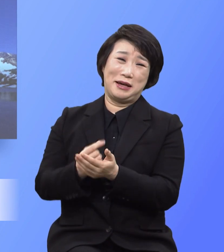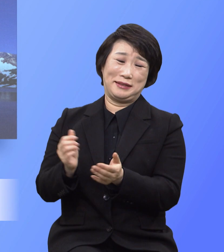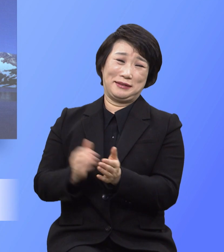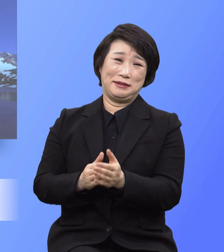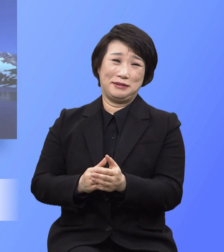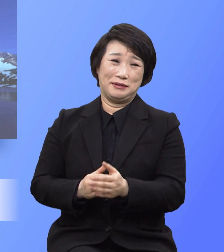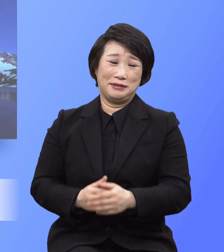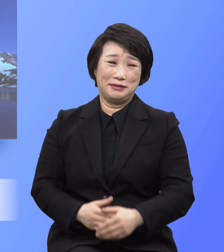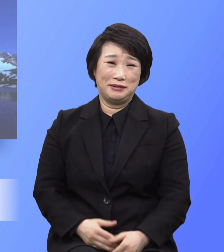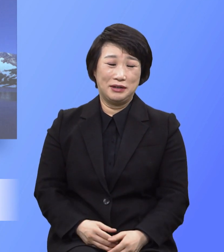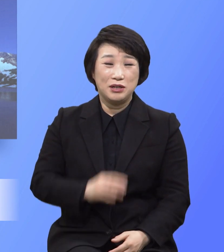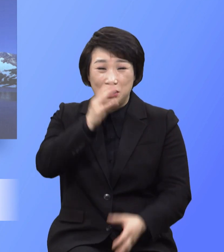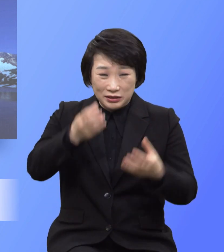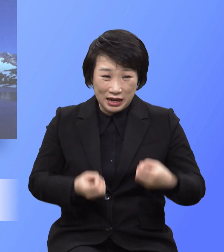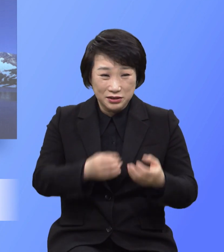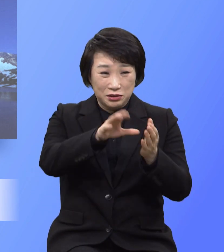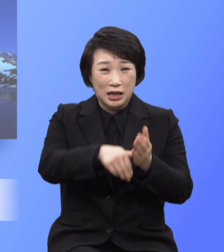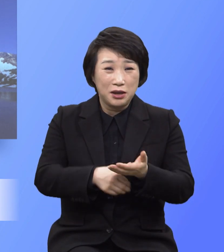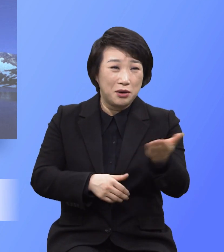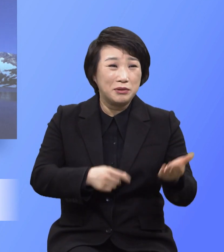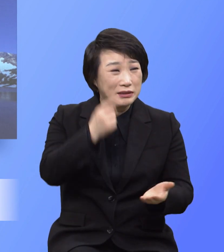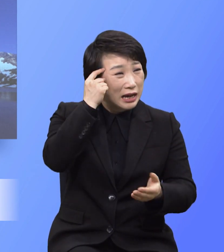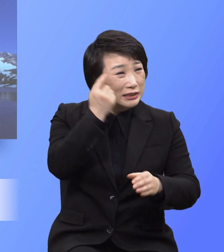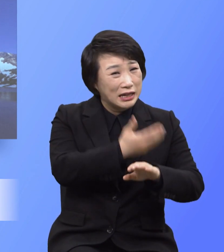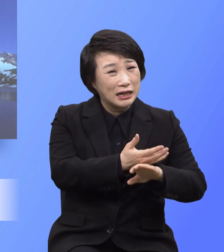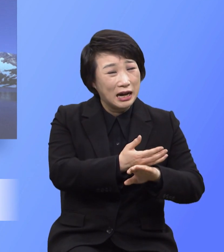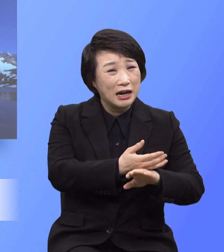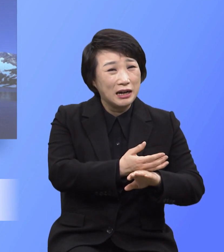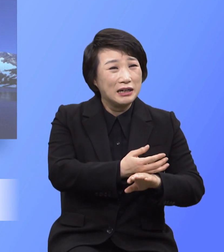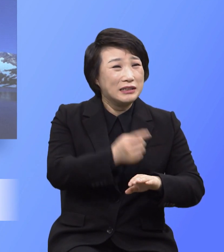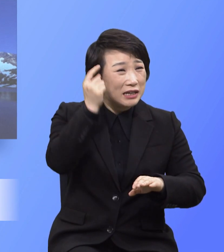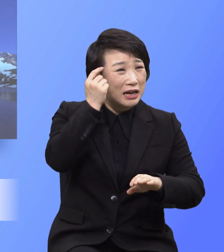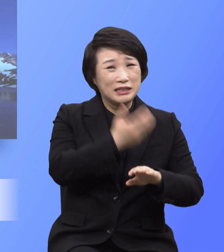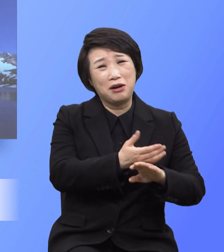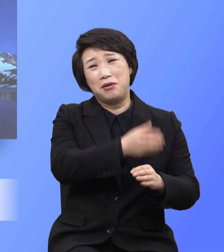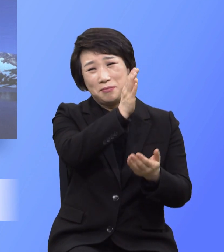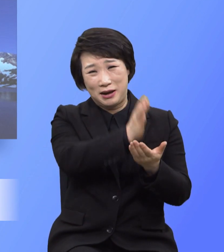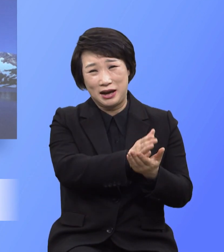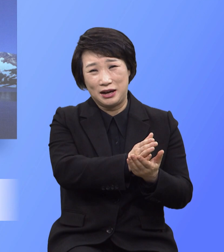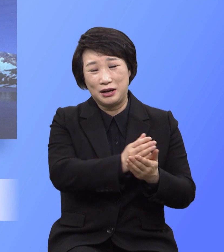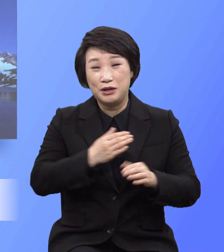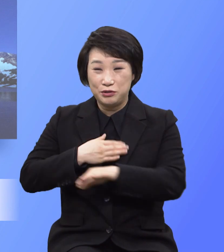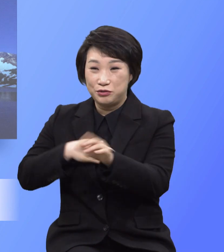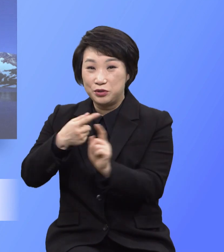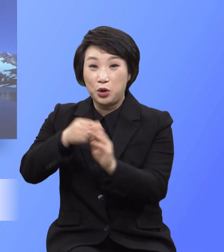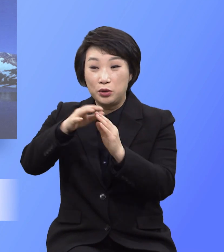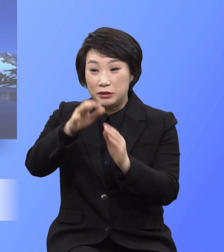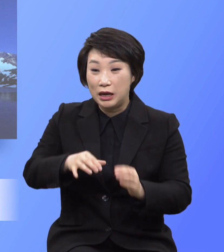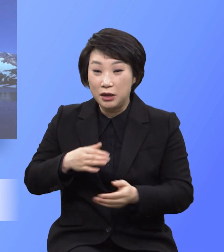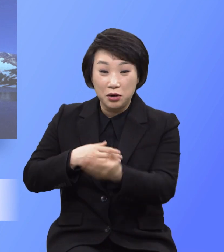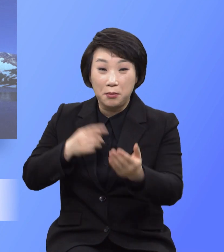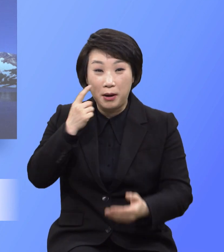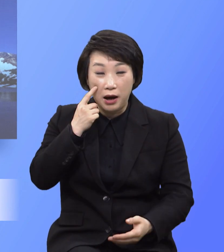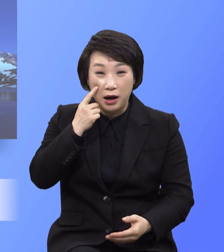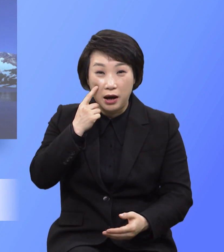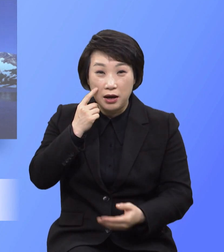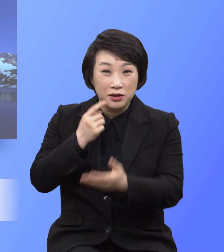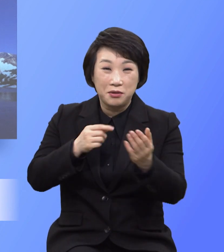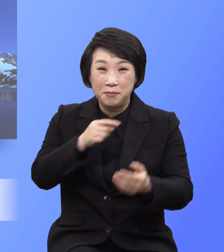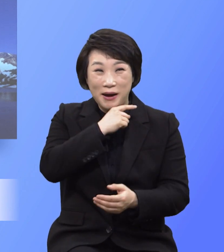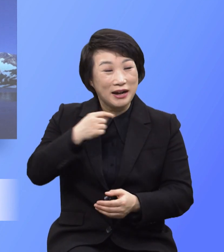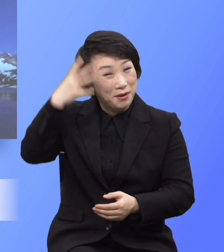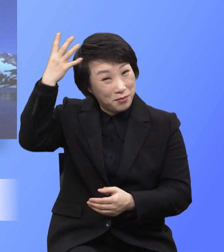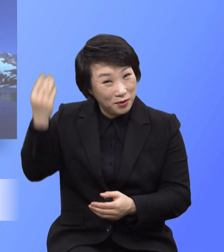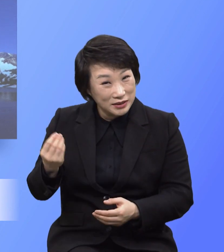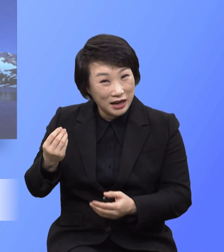응? 성탄절에 다른 생각하지 말라 그 말이에요. 그래도 우리 교회 성탄절에 빨간 모자